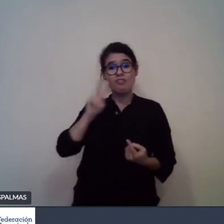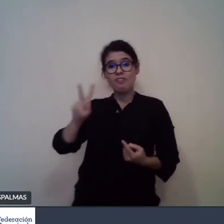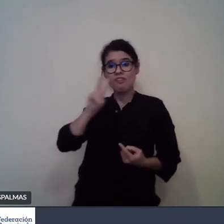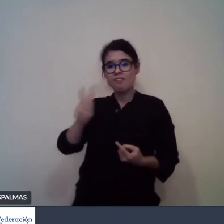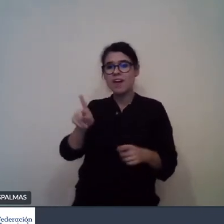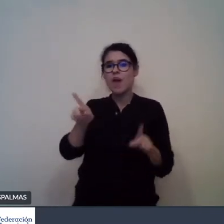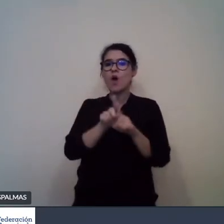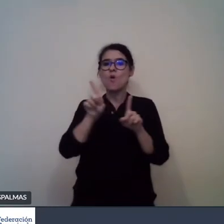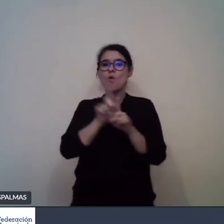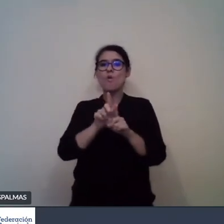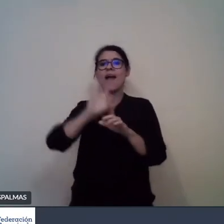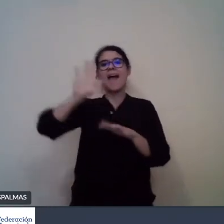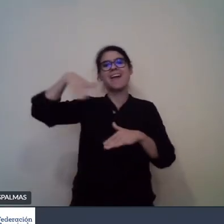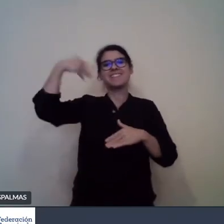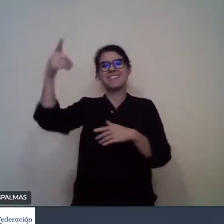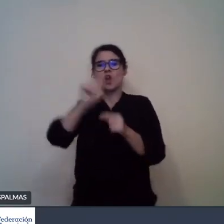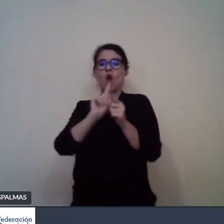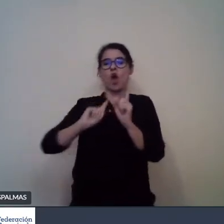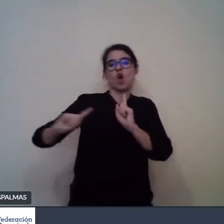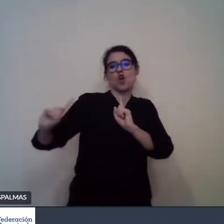bloqueo y el que sube es el base.